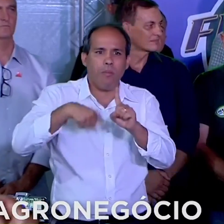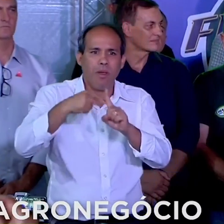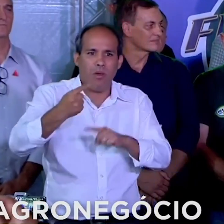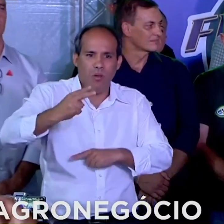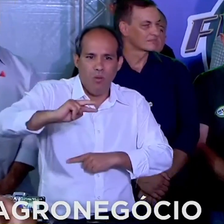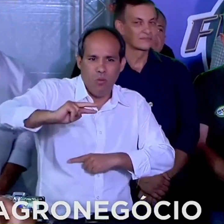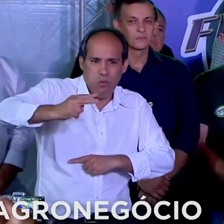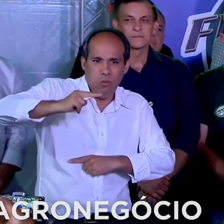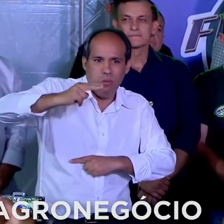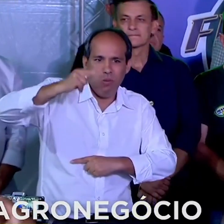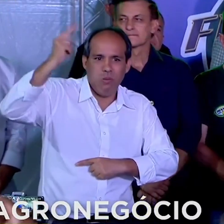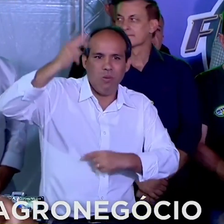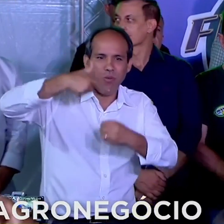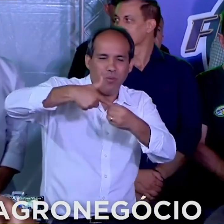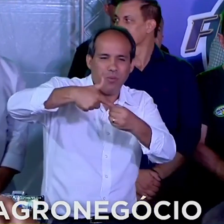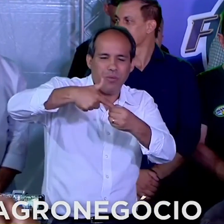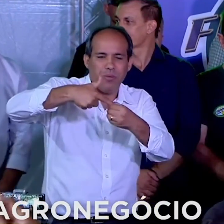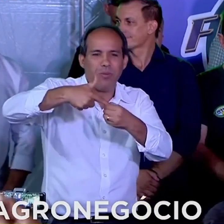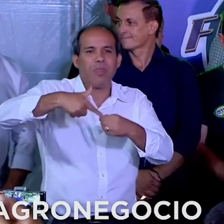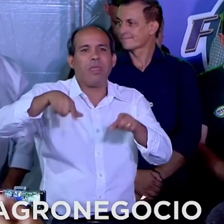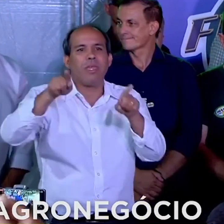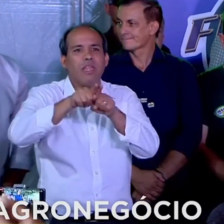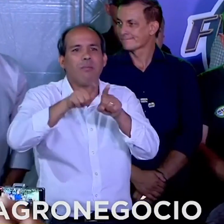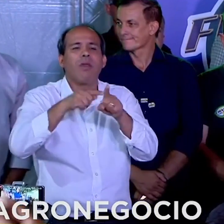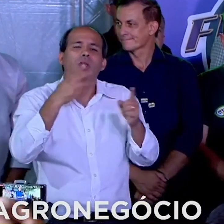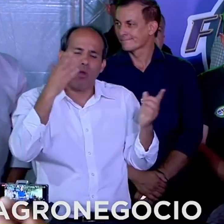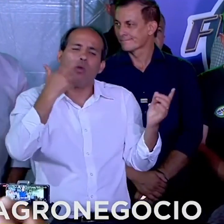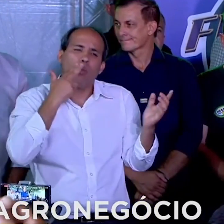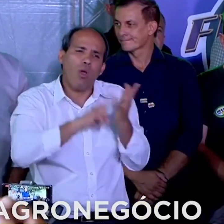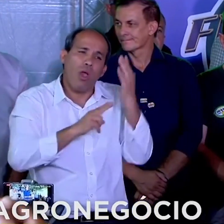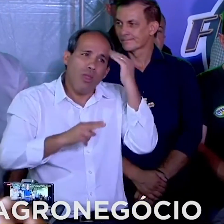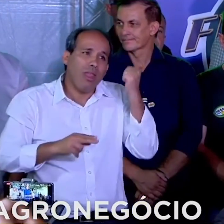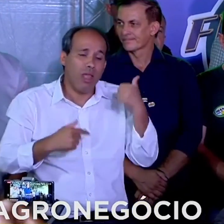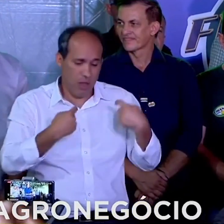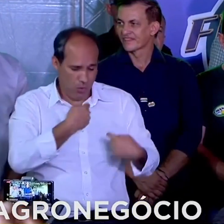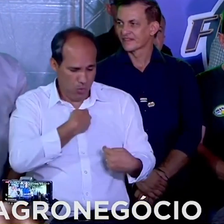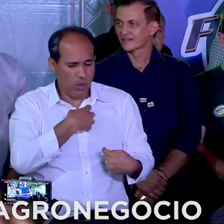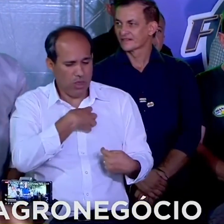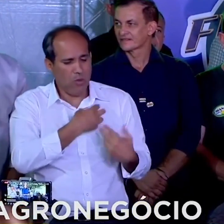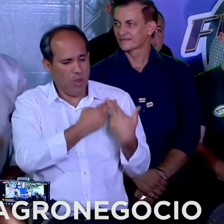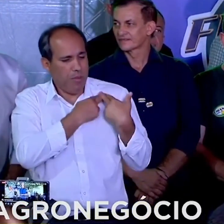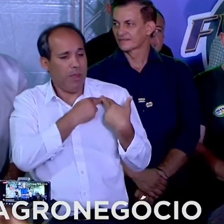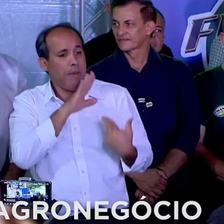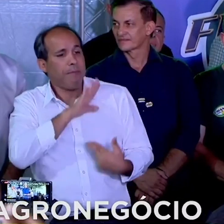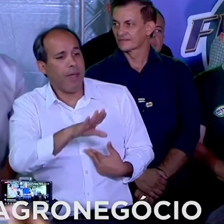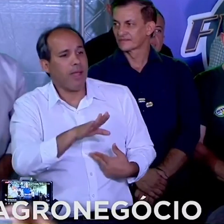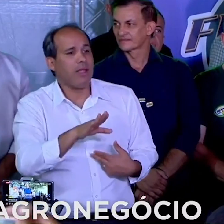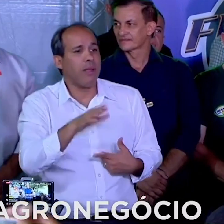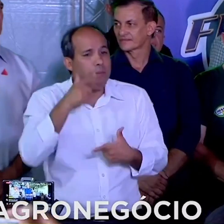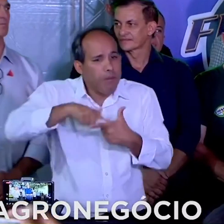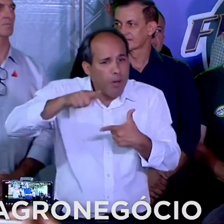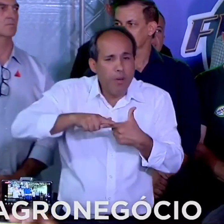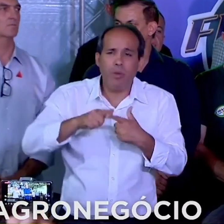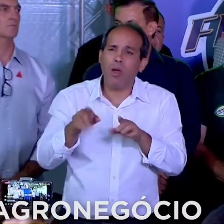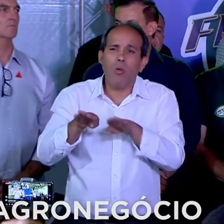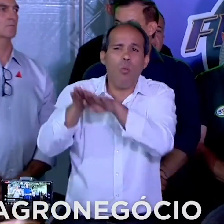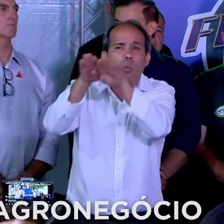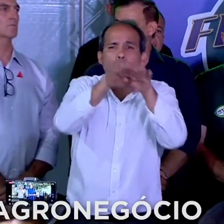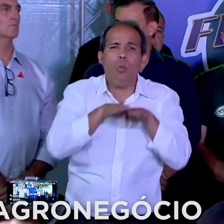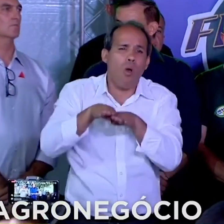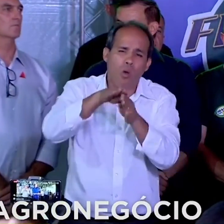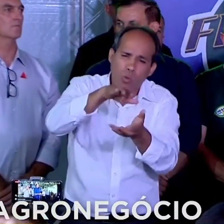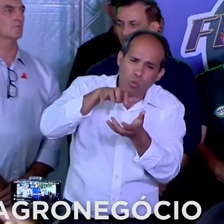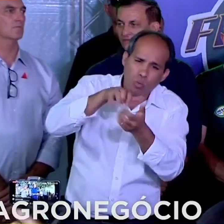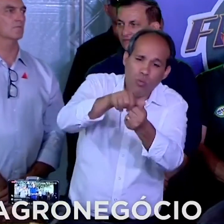combustíveis sei disso e assumo a minha responsabilidade mas isso se faz presente no mundo todo